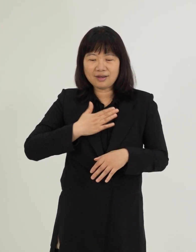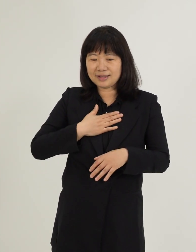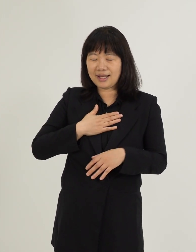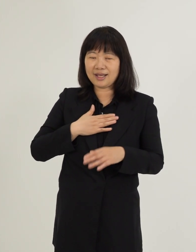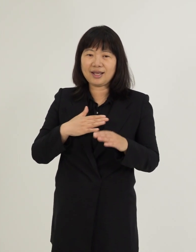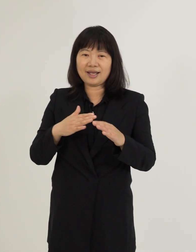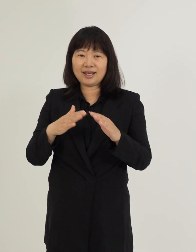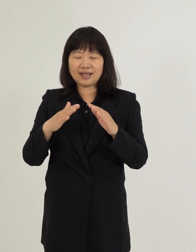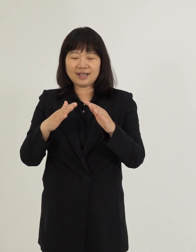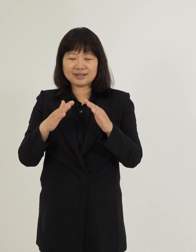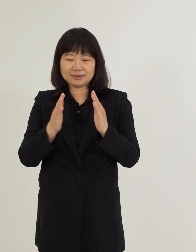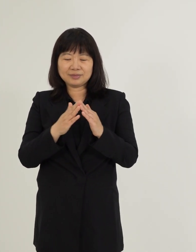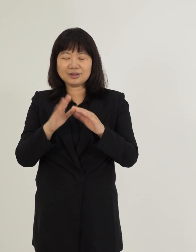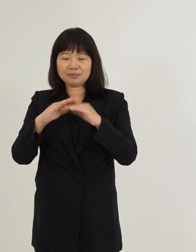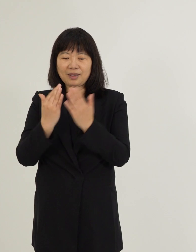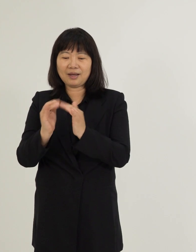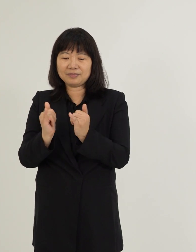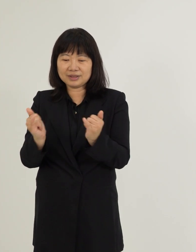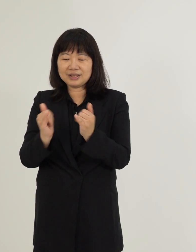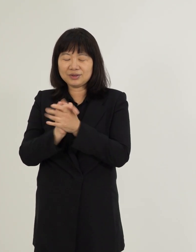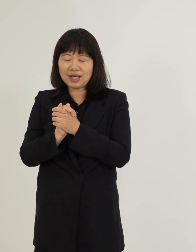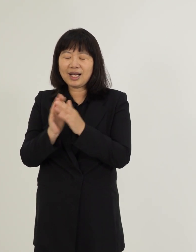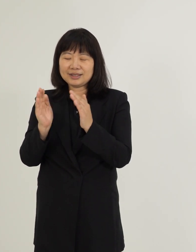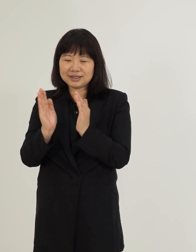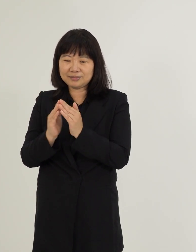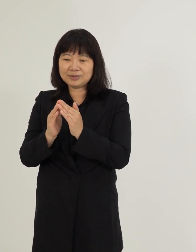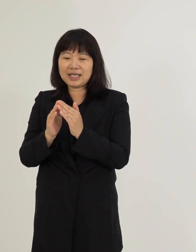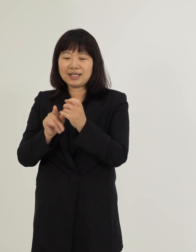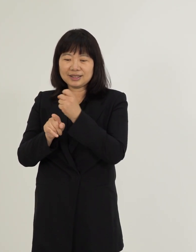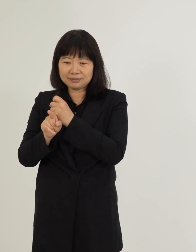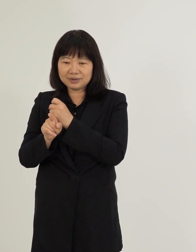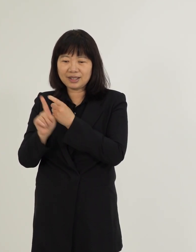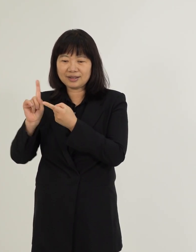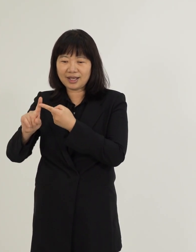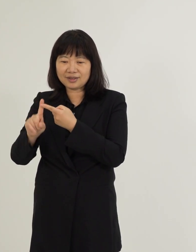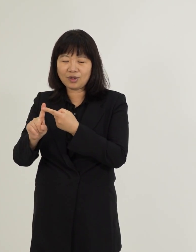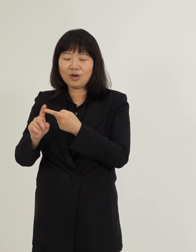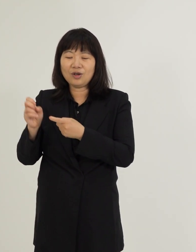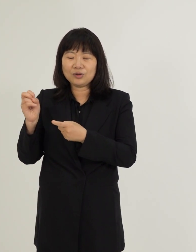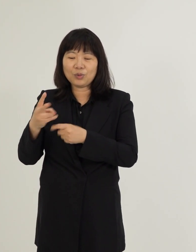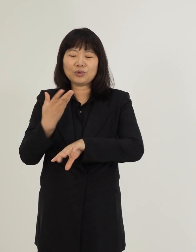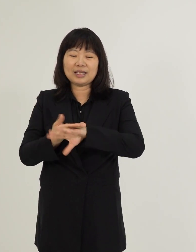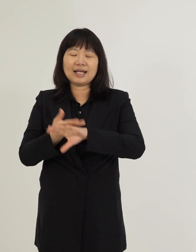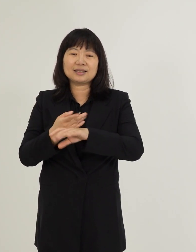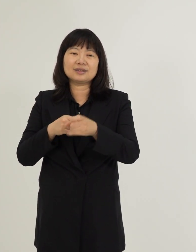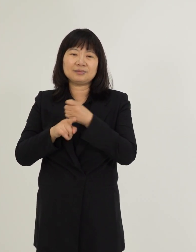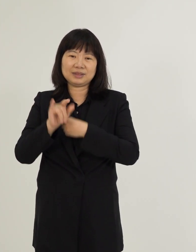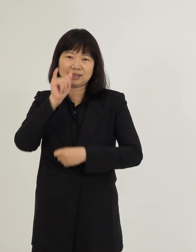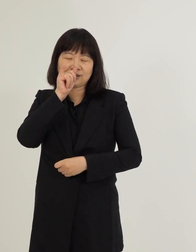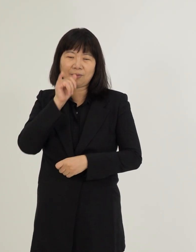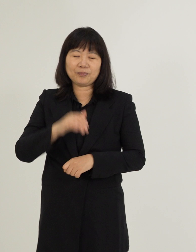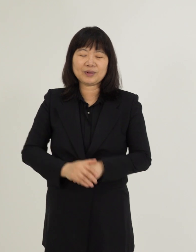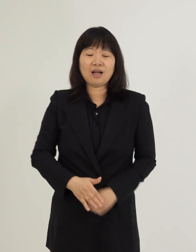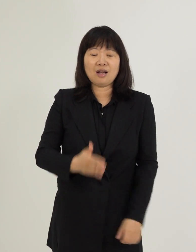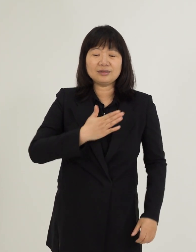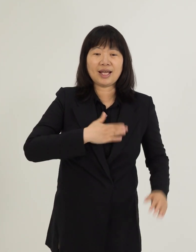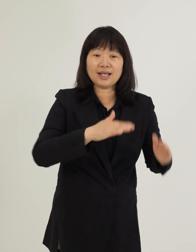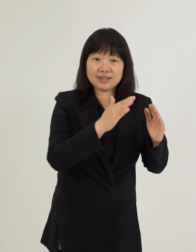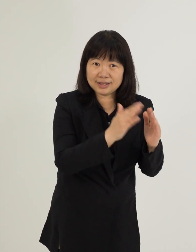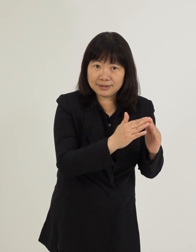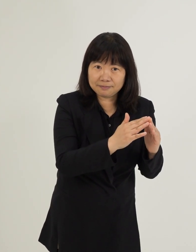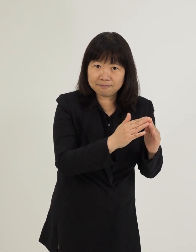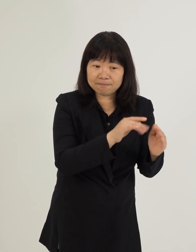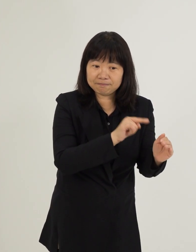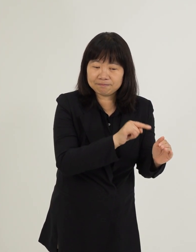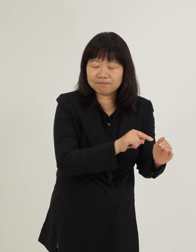말이 이렇게도 번역을 할 수 있지만 이렇게도 번역이 가능해요. 내 집은 만민을